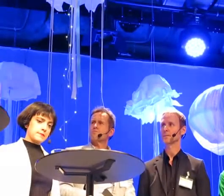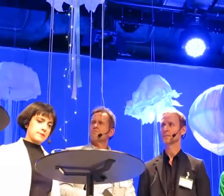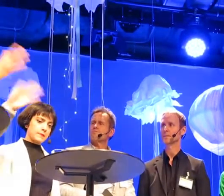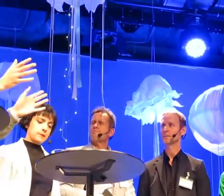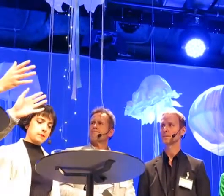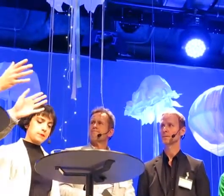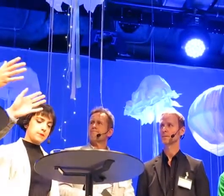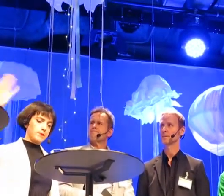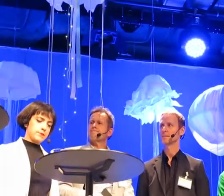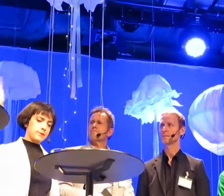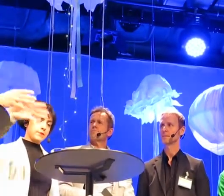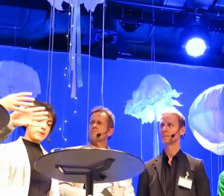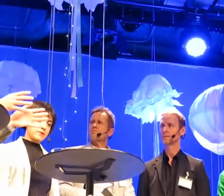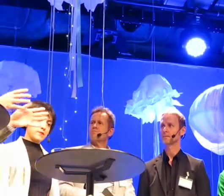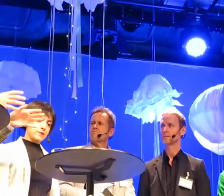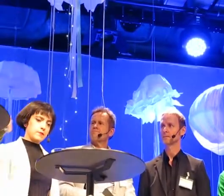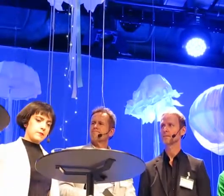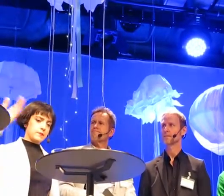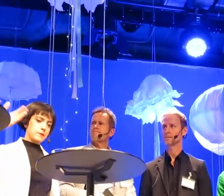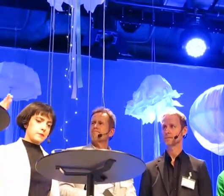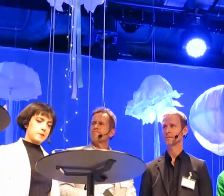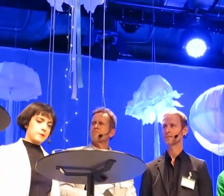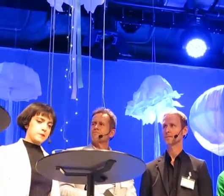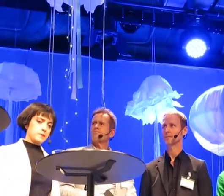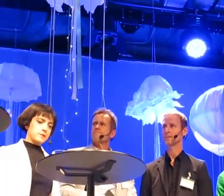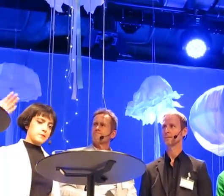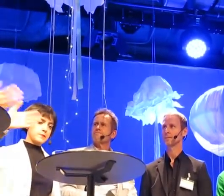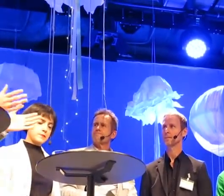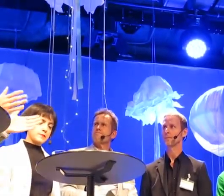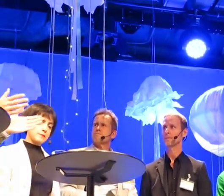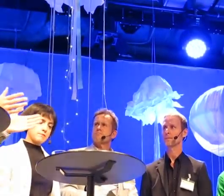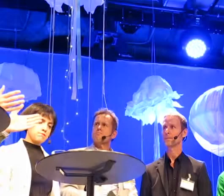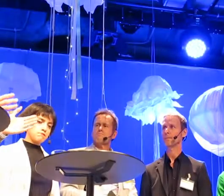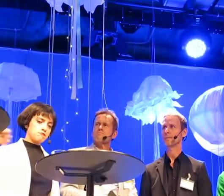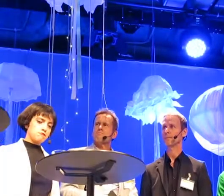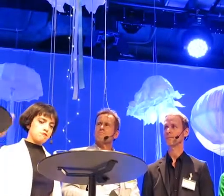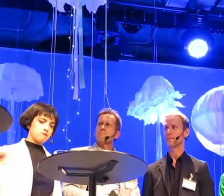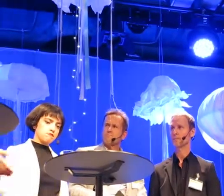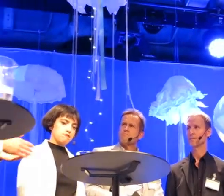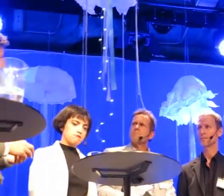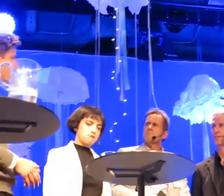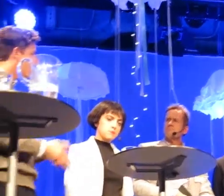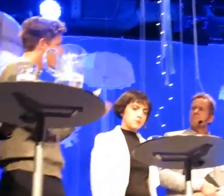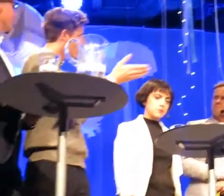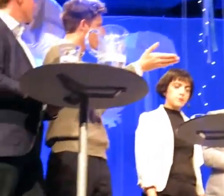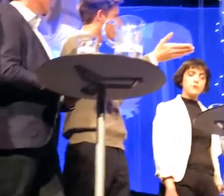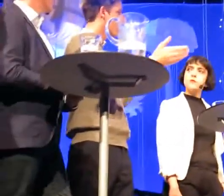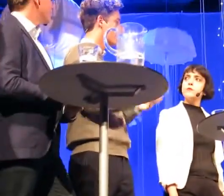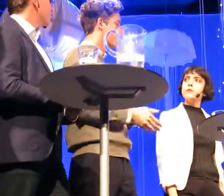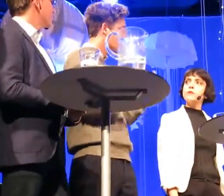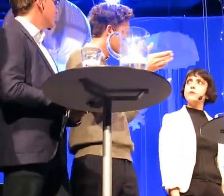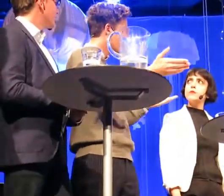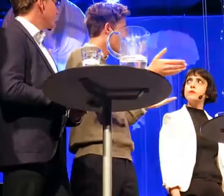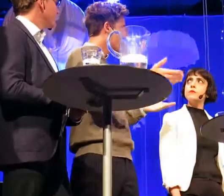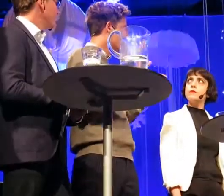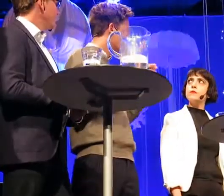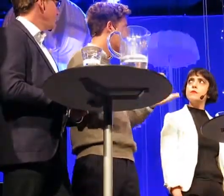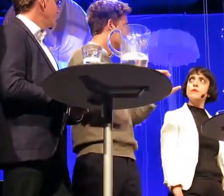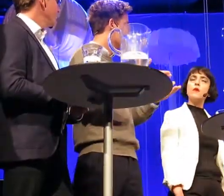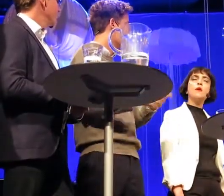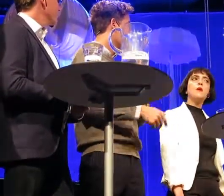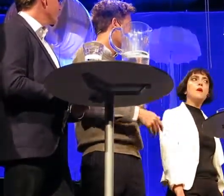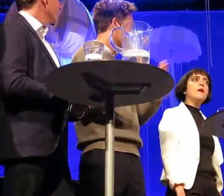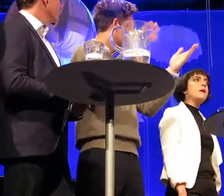Liksom, helt plötsligt är det dyrare att bara slänga någonting. Mm. Vad kan vi göra istället för att slippa slänga det? Och liksom, våra har aktörer som ni